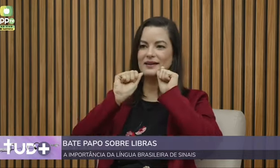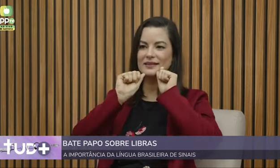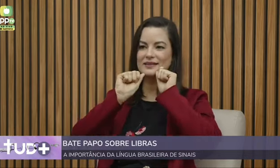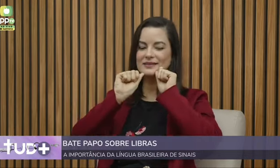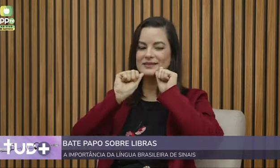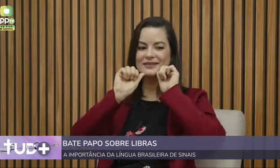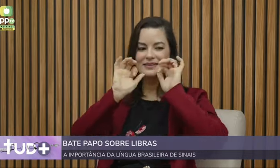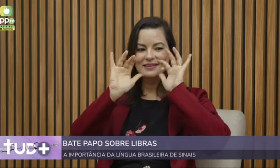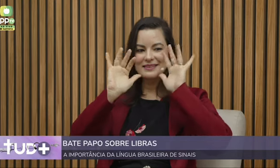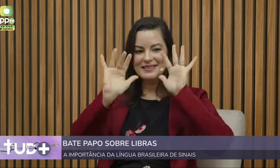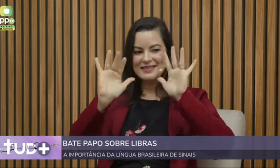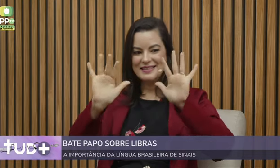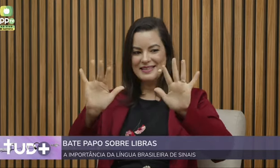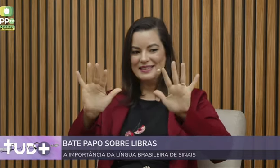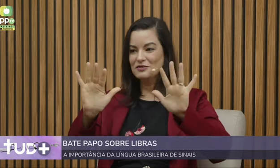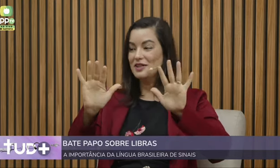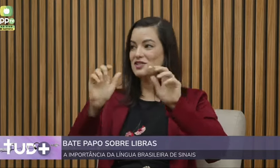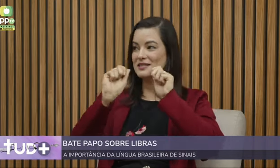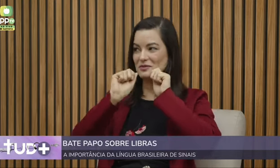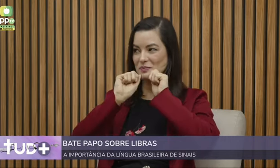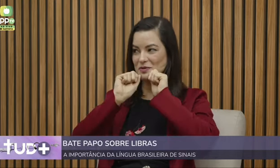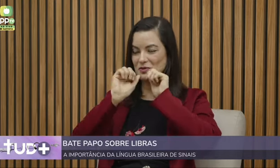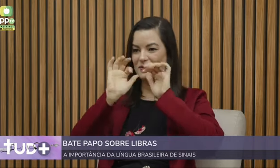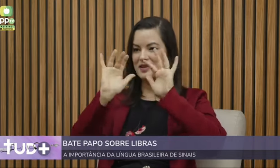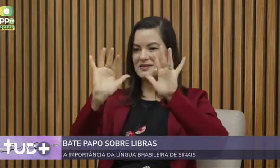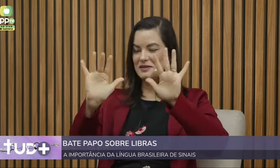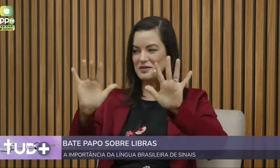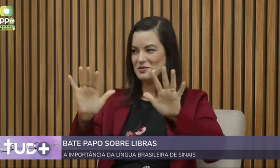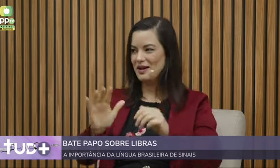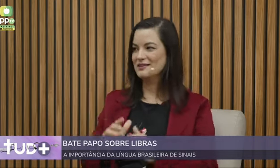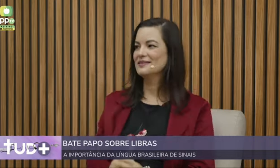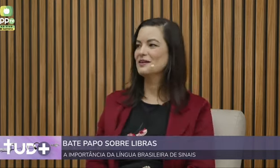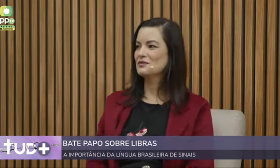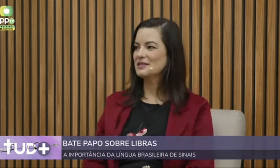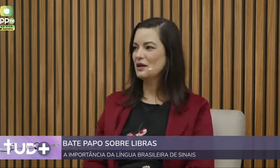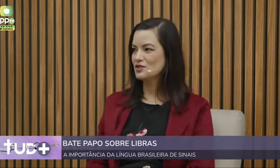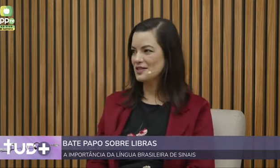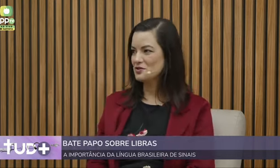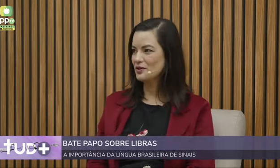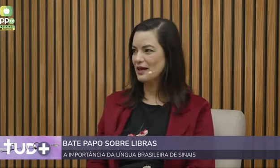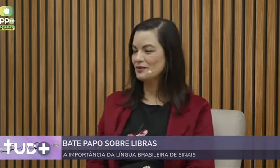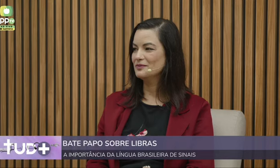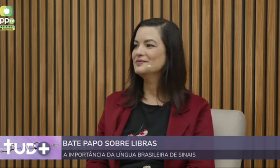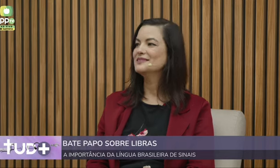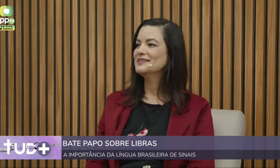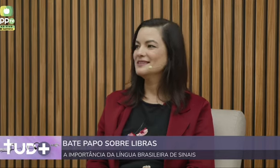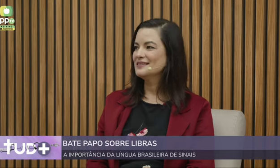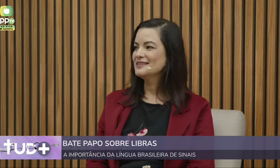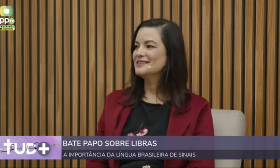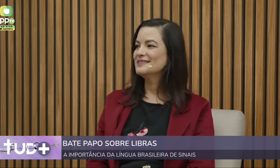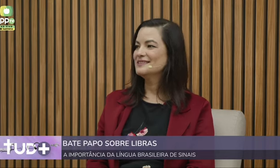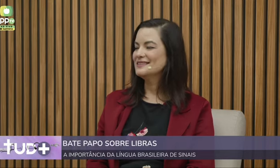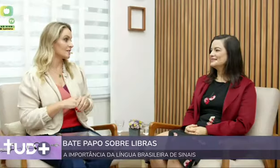A aqui, indo na direção da pessoa a ser abençoada. É um sinal direcional. Entendi. Então,